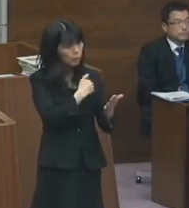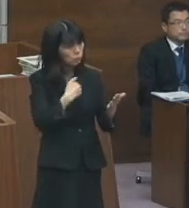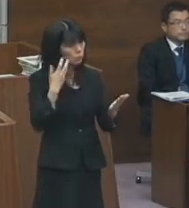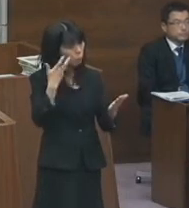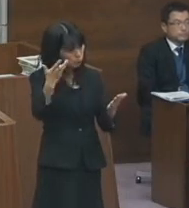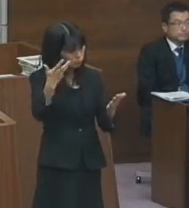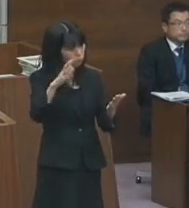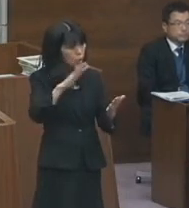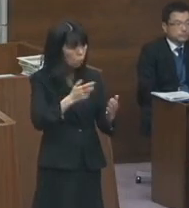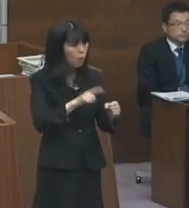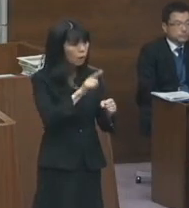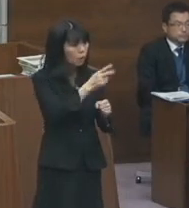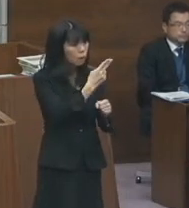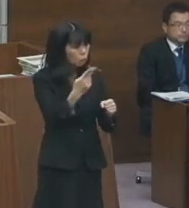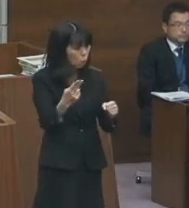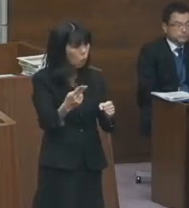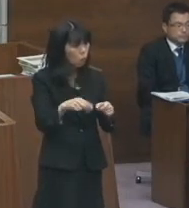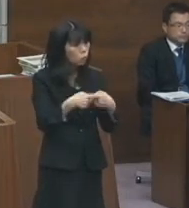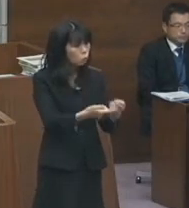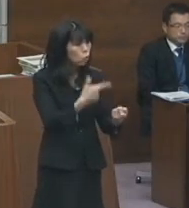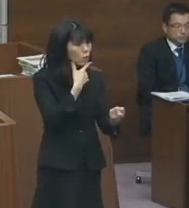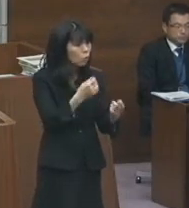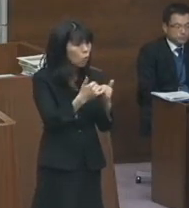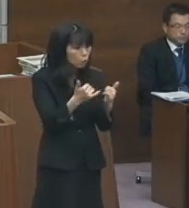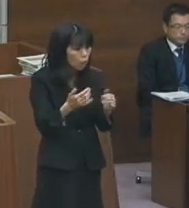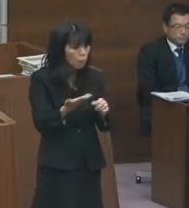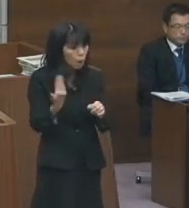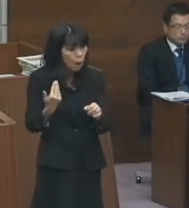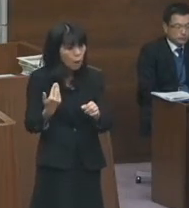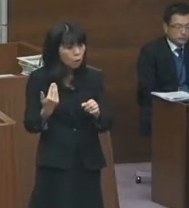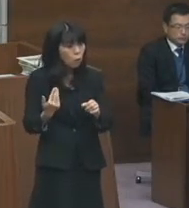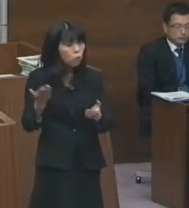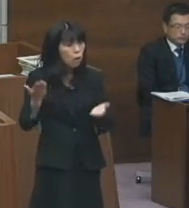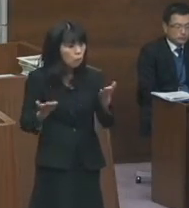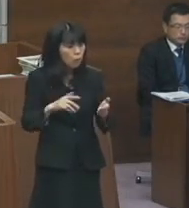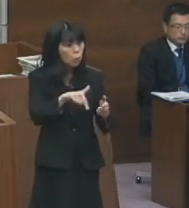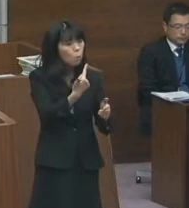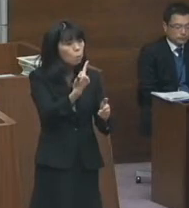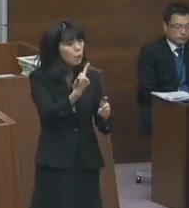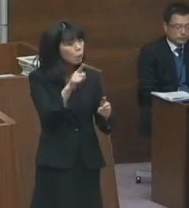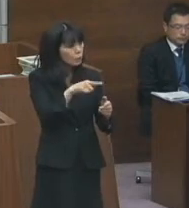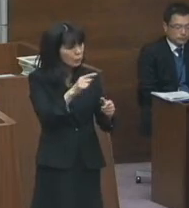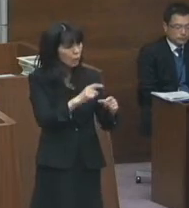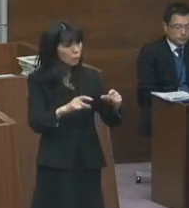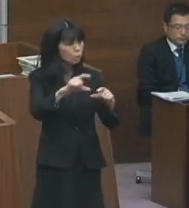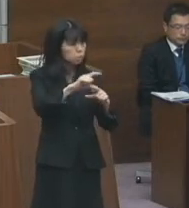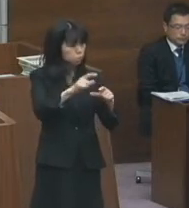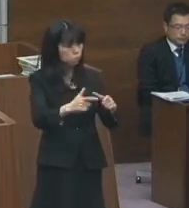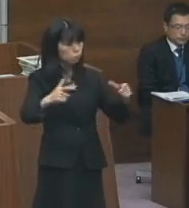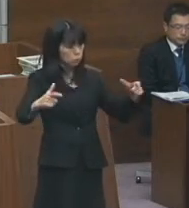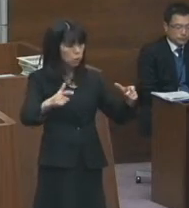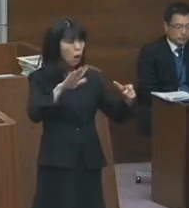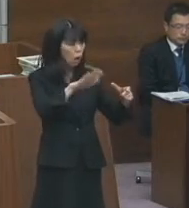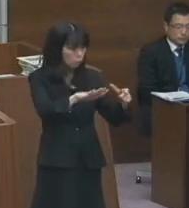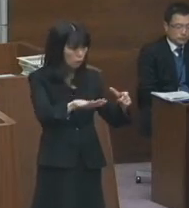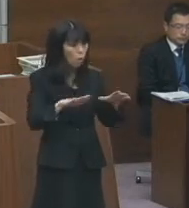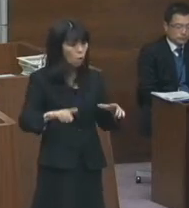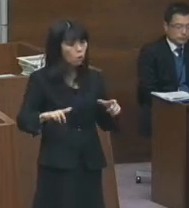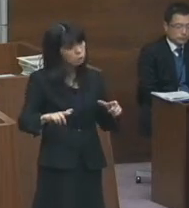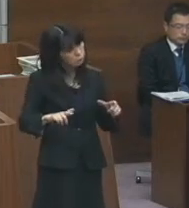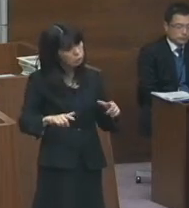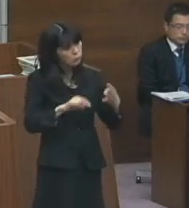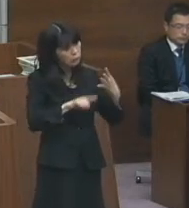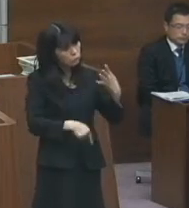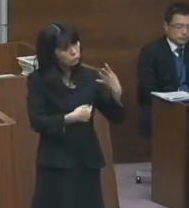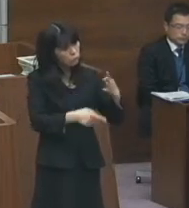方で来年度の入所希望者が前年に比べ、約600人も増加したことによりまして、本年4月時点では一定数の